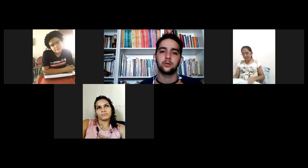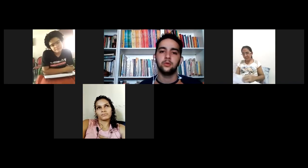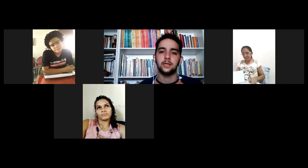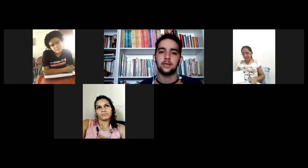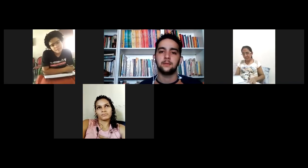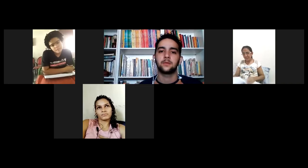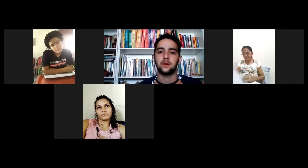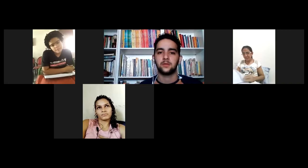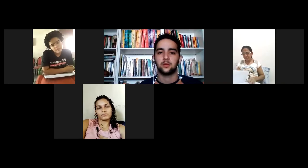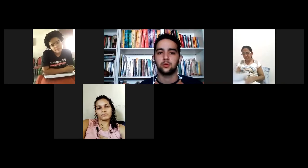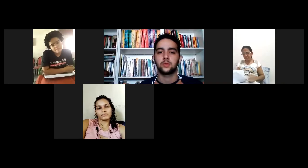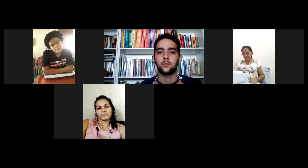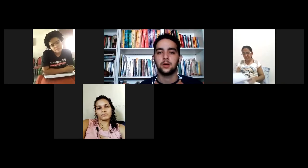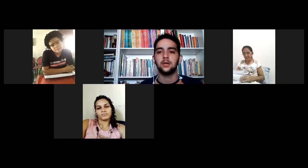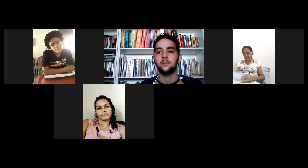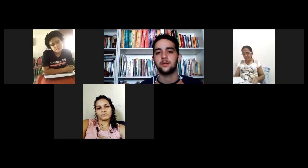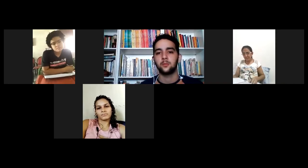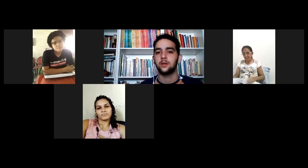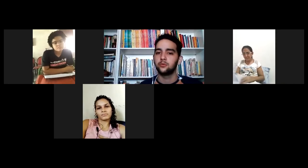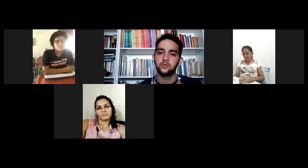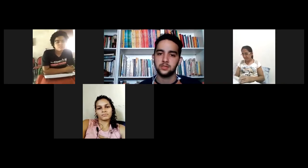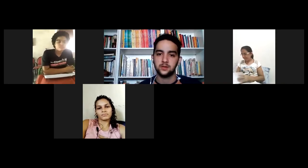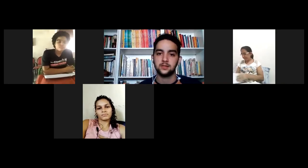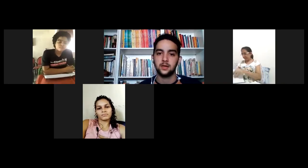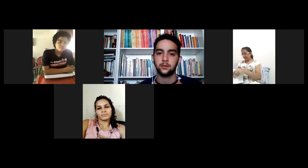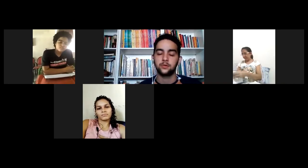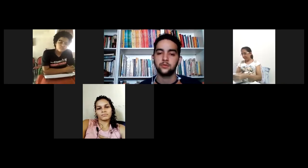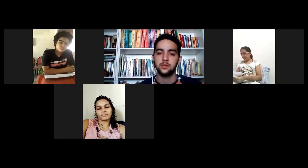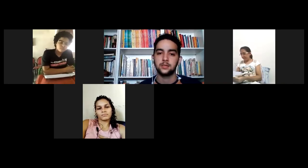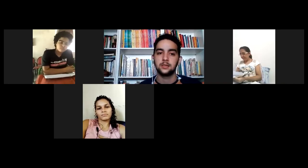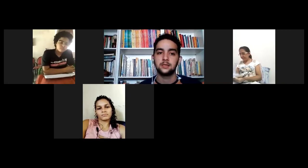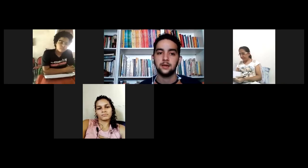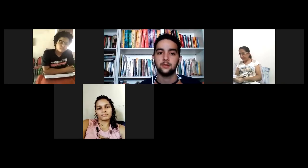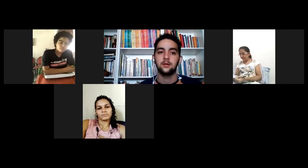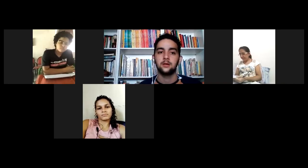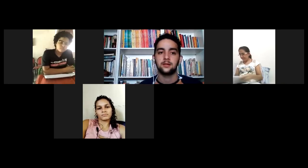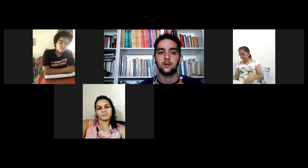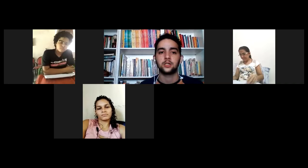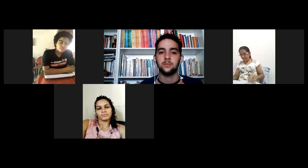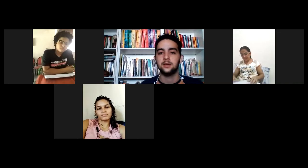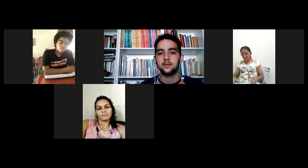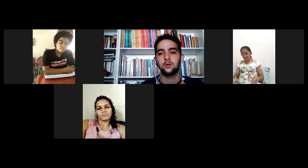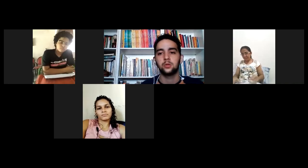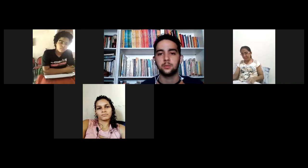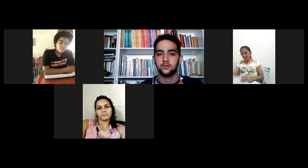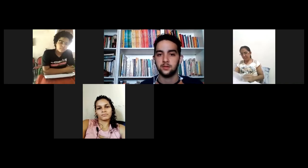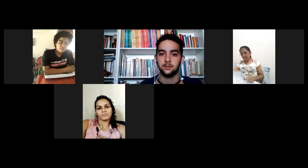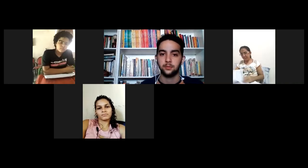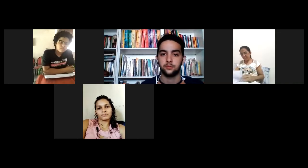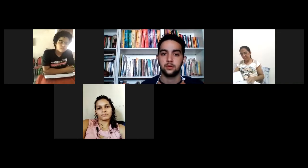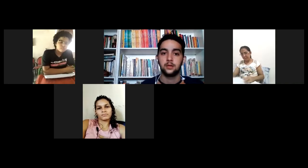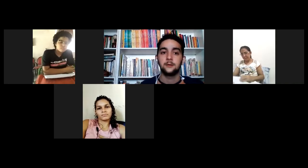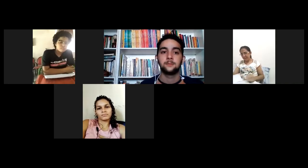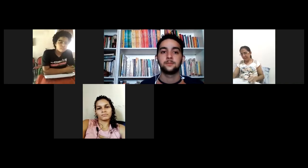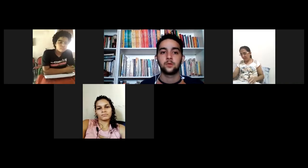por conta do link, que vai ficar todo o tempo aqui, mas é o período de vocês fazerem a prova de vocês, certo? Encerrou a chamada, encerrou o tempo de fazer a